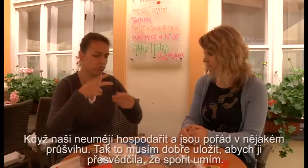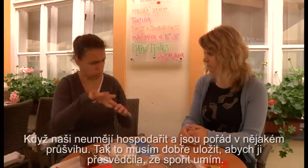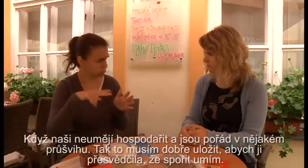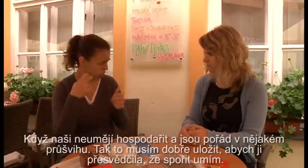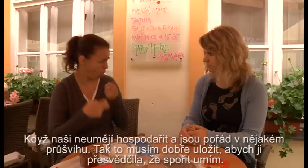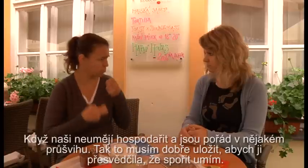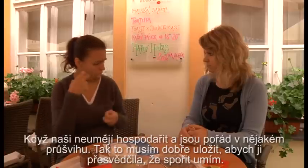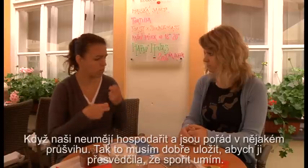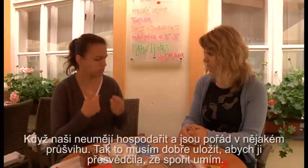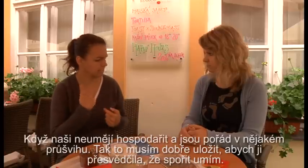i přesvědčila, že spořit umím.